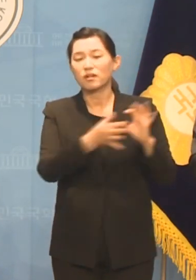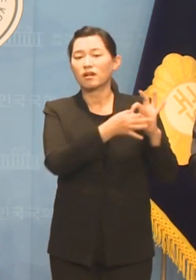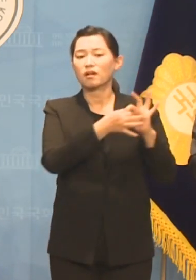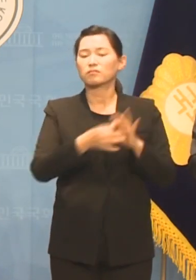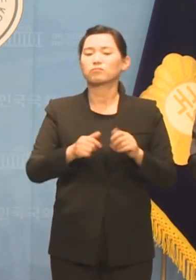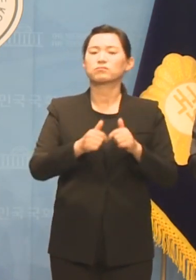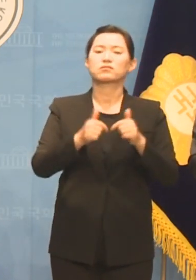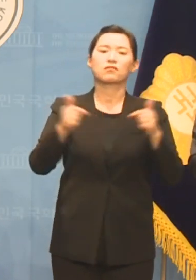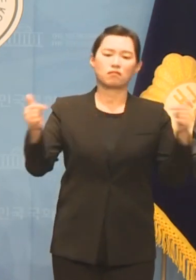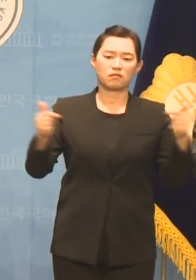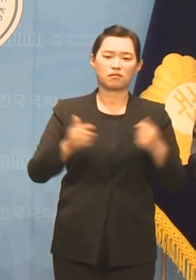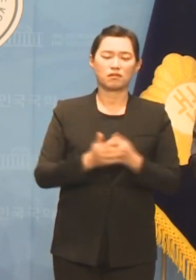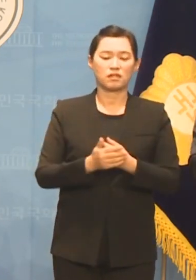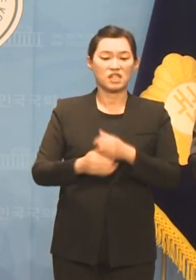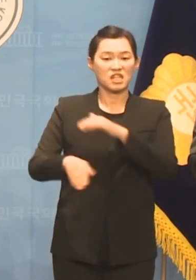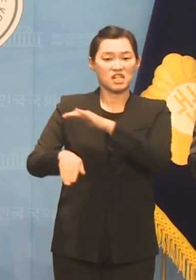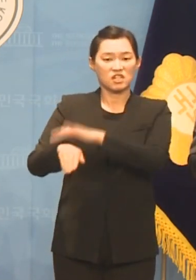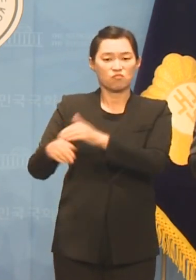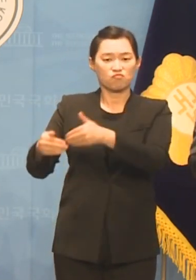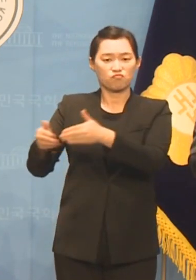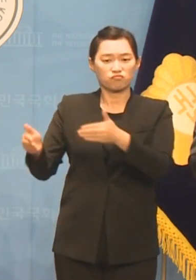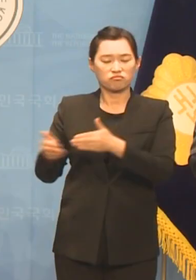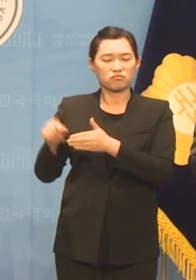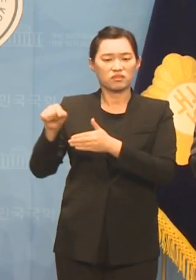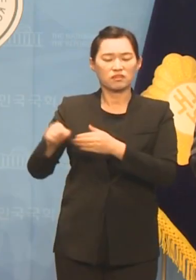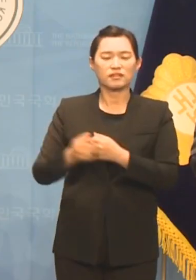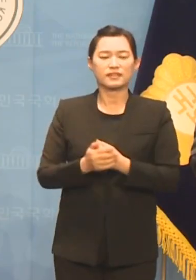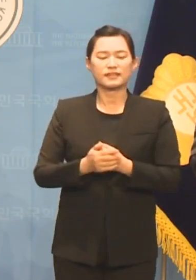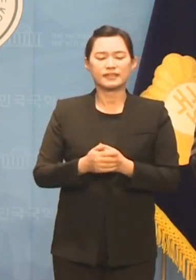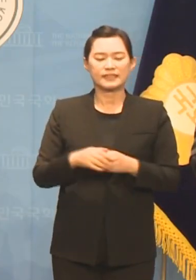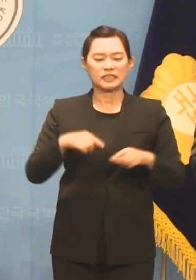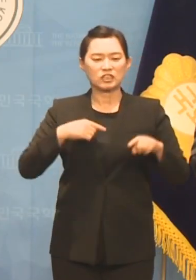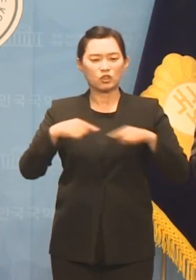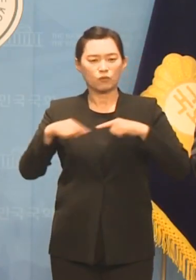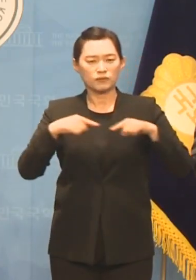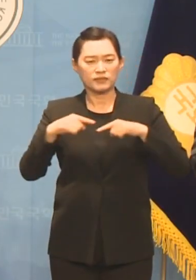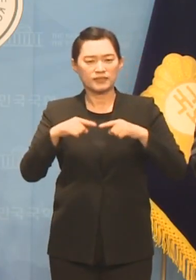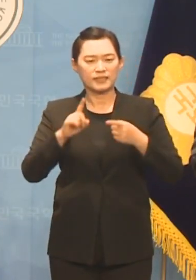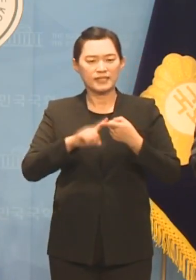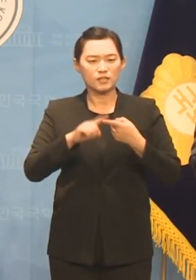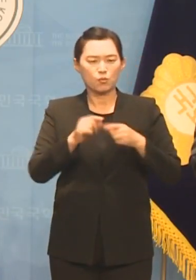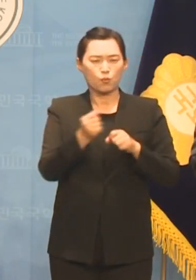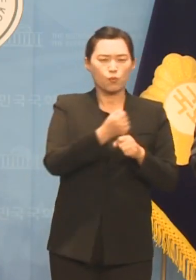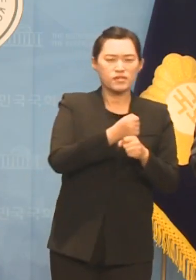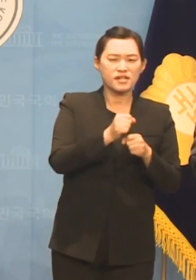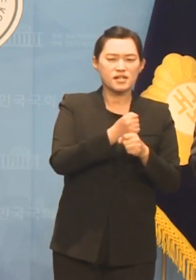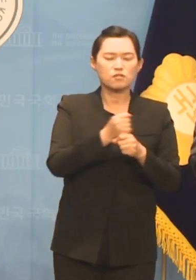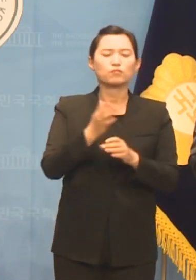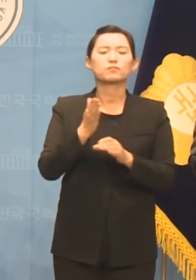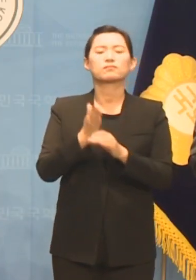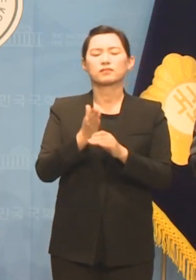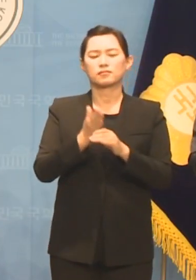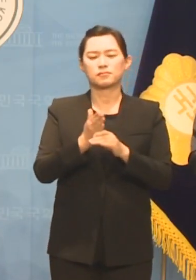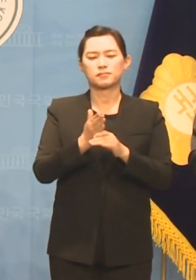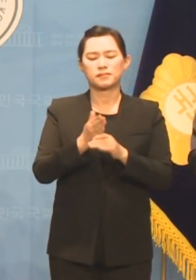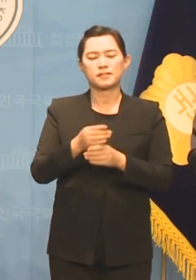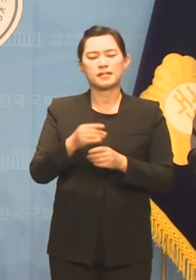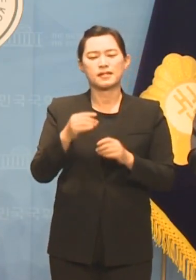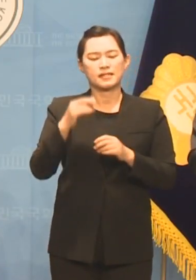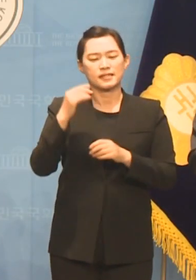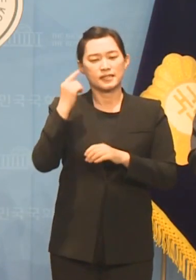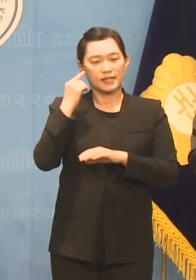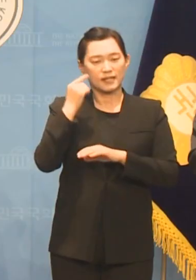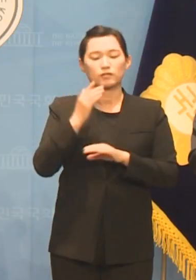이는 극우 세력들이 조직적으로 정치 공작을 벌이고 있다라고 저희들은 판단하고